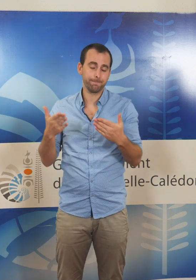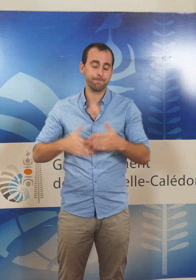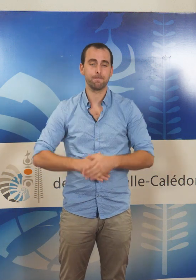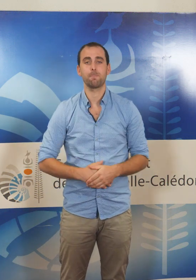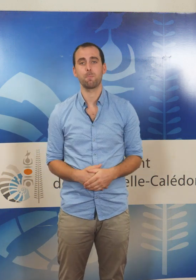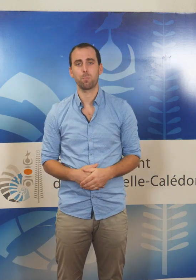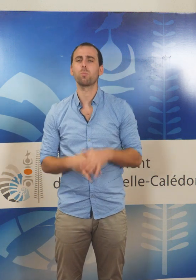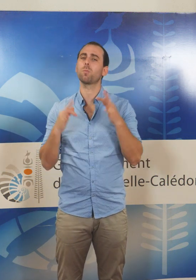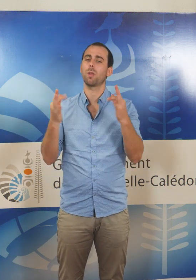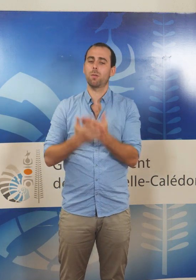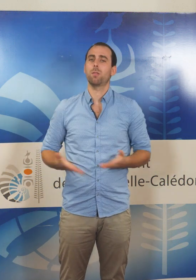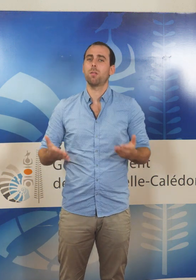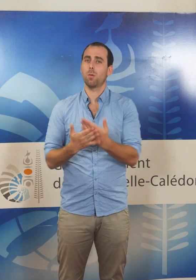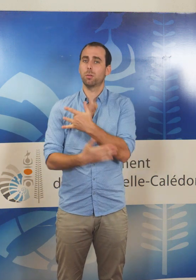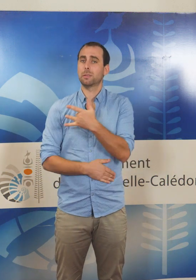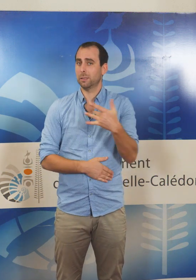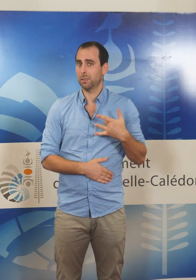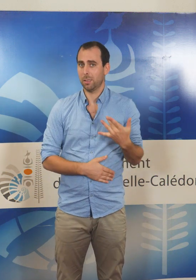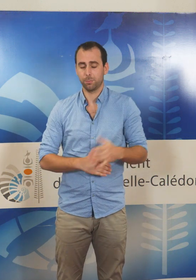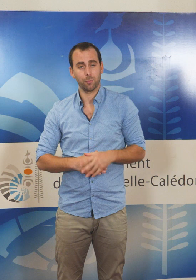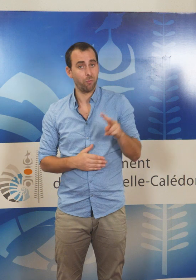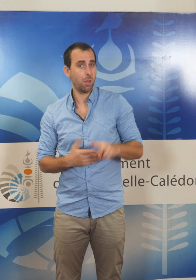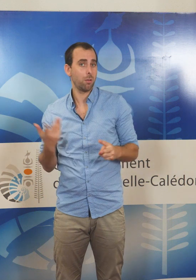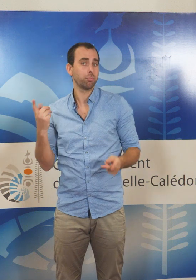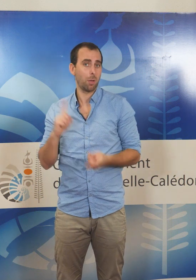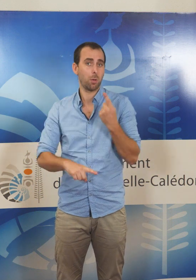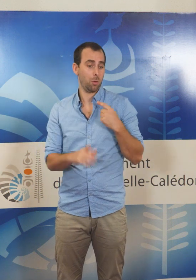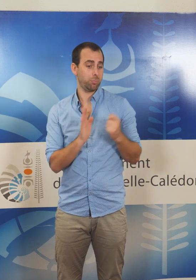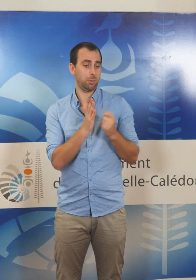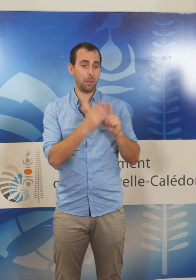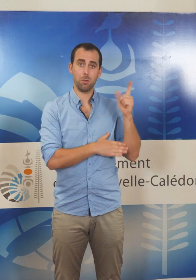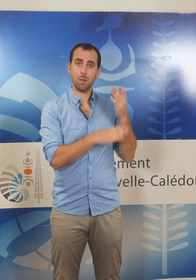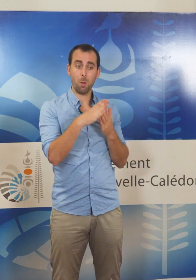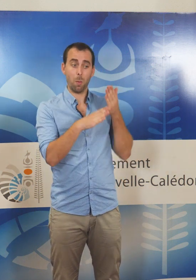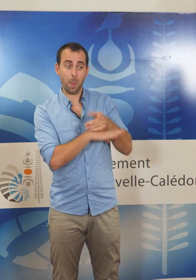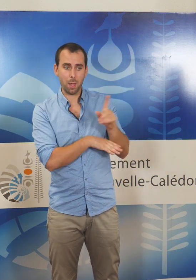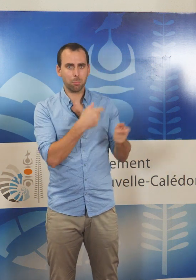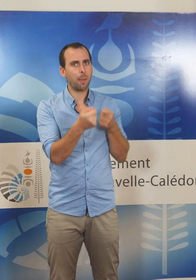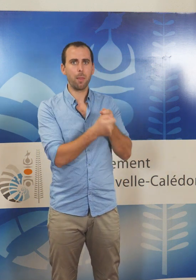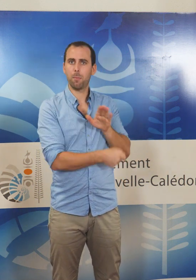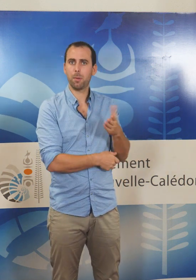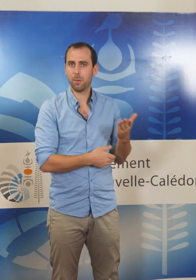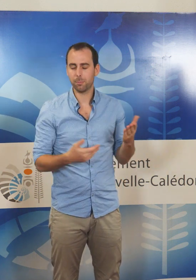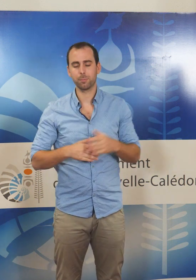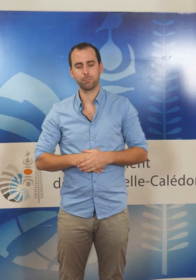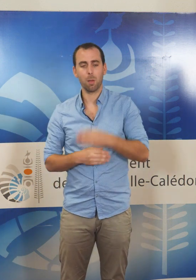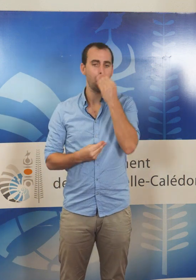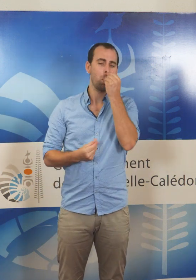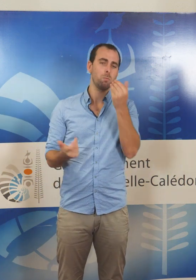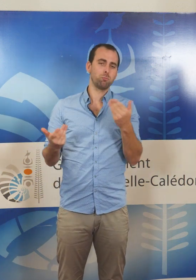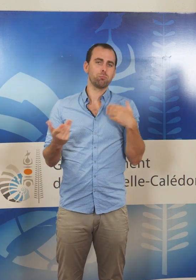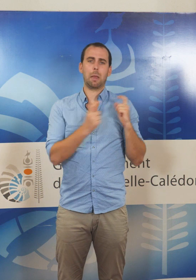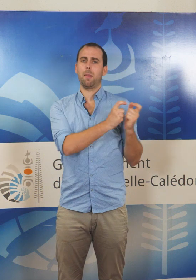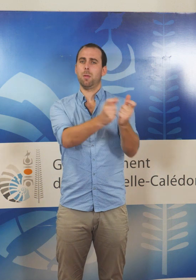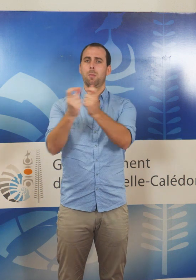le plan sanitaire. C'est vrai que c'est un des aspects importants de cette rentrée adaptée. Je dirais que chaque établissement, à partir des